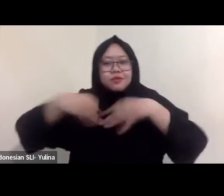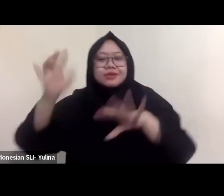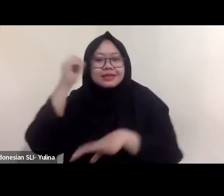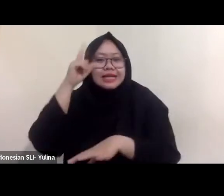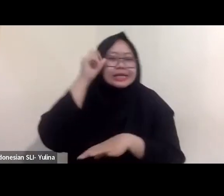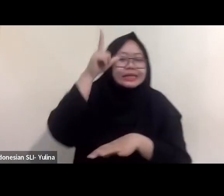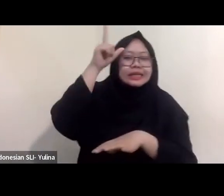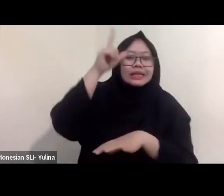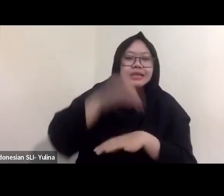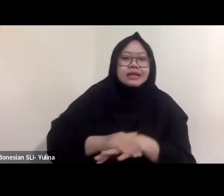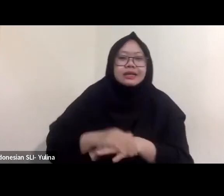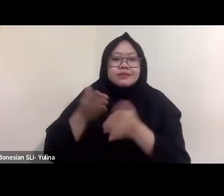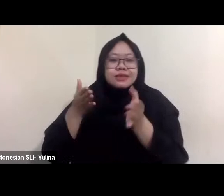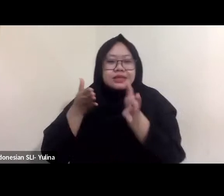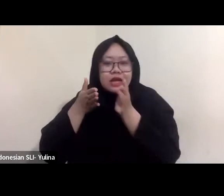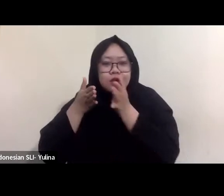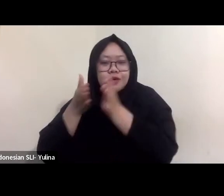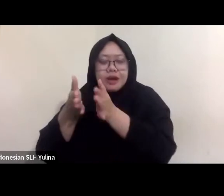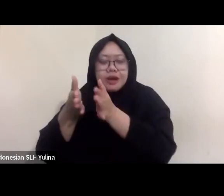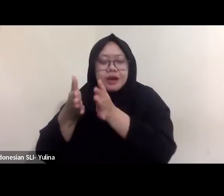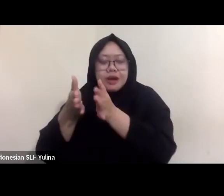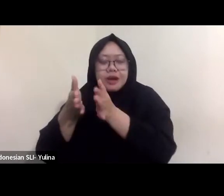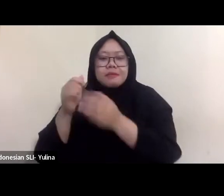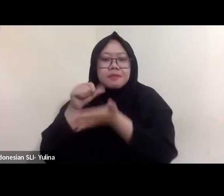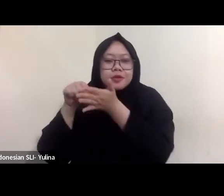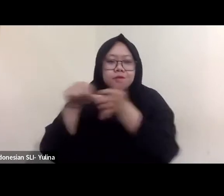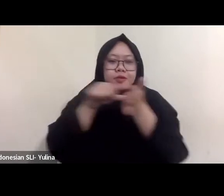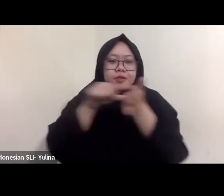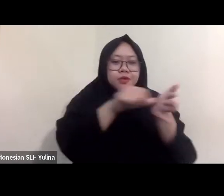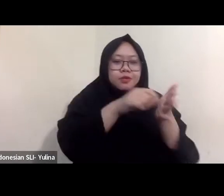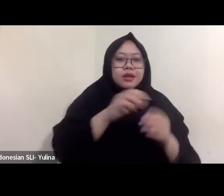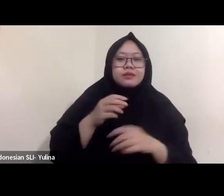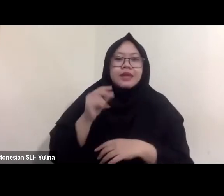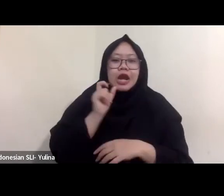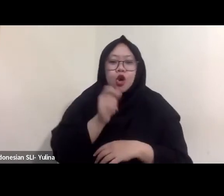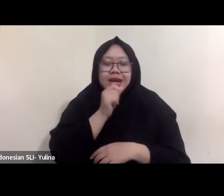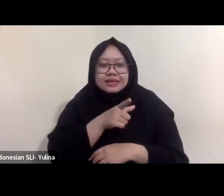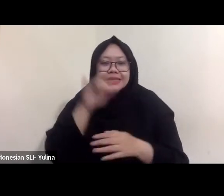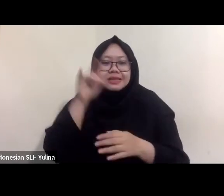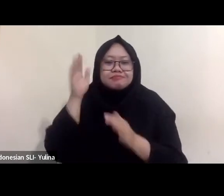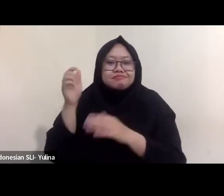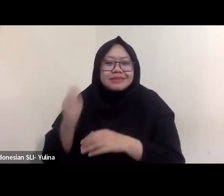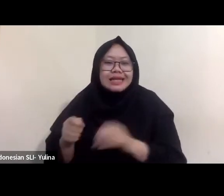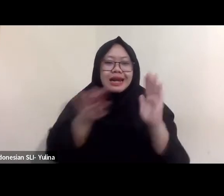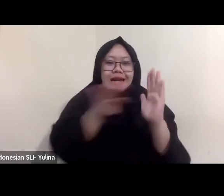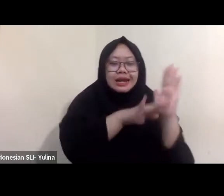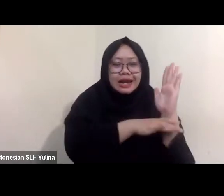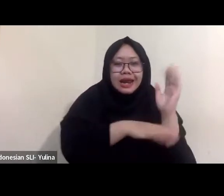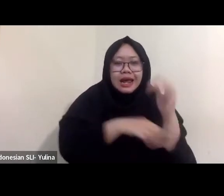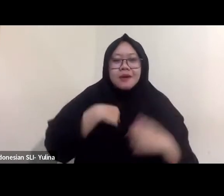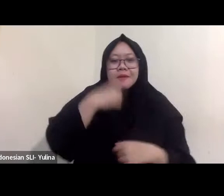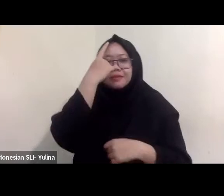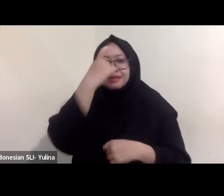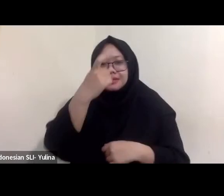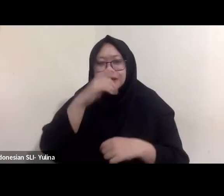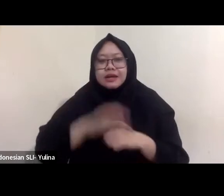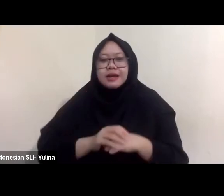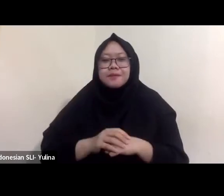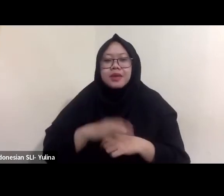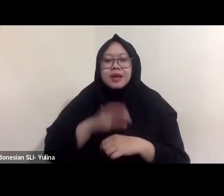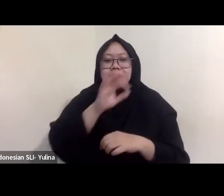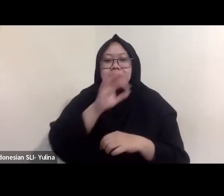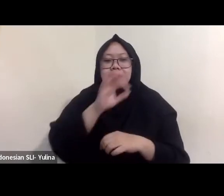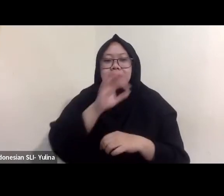bantuan, serta rekomendasi kebijakan. Kami percaya lingkungan online yang aman, disertai pemanfaatan teknologi informasi yang